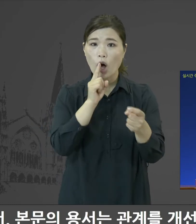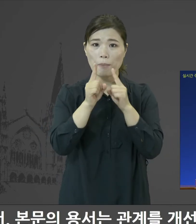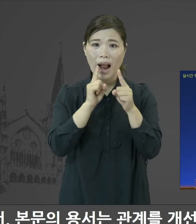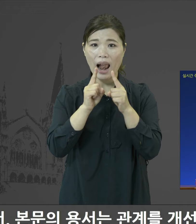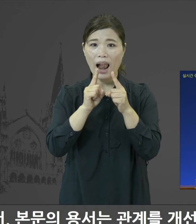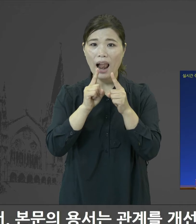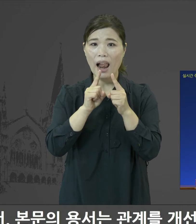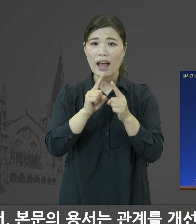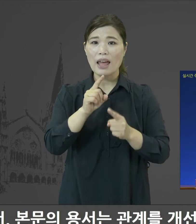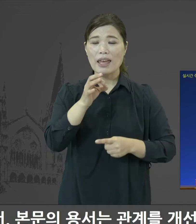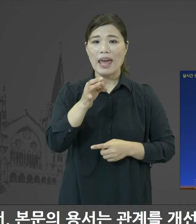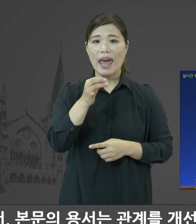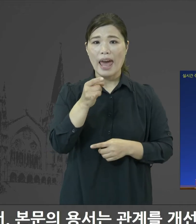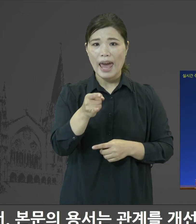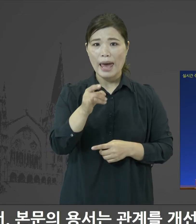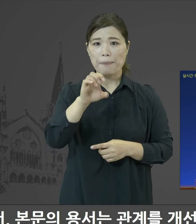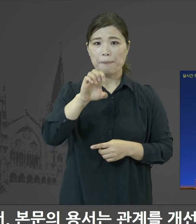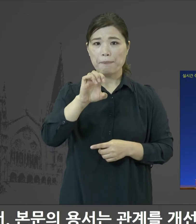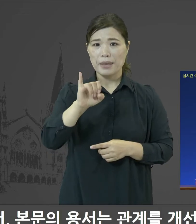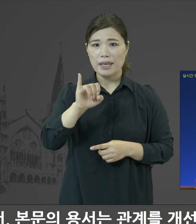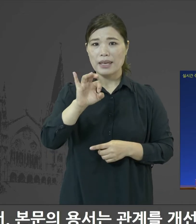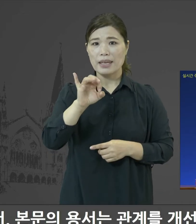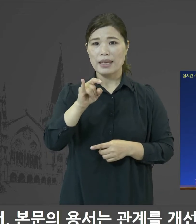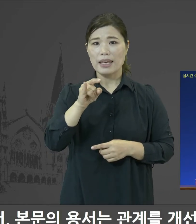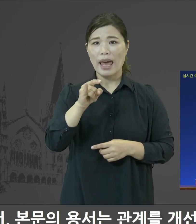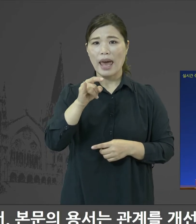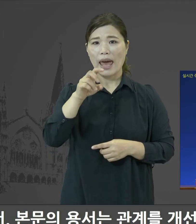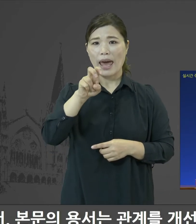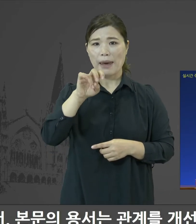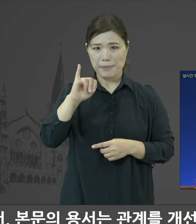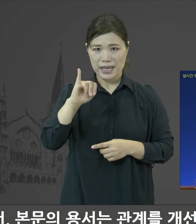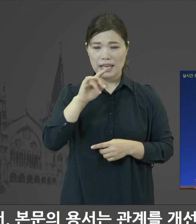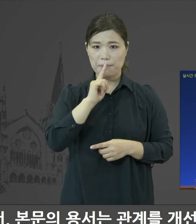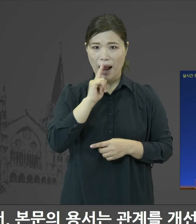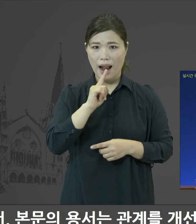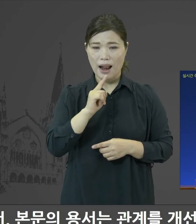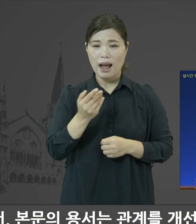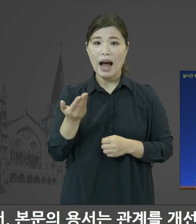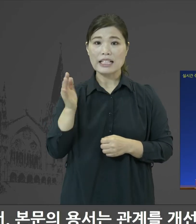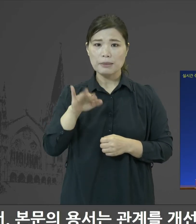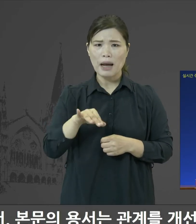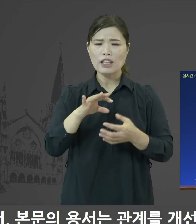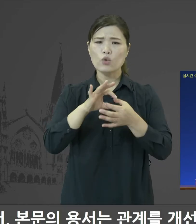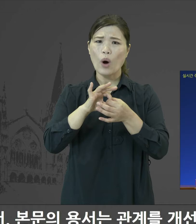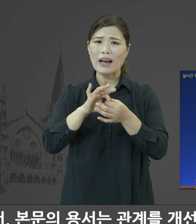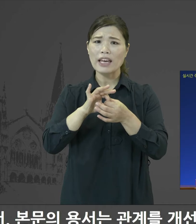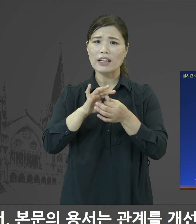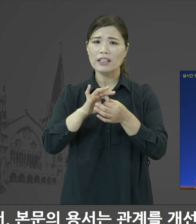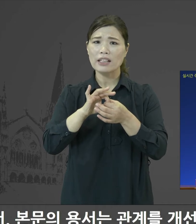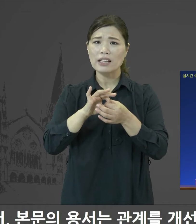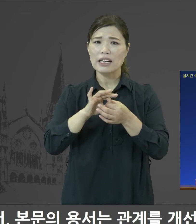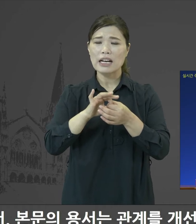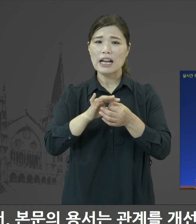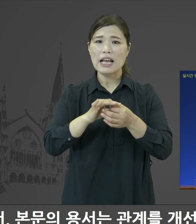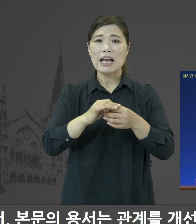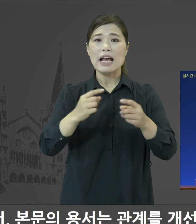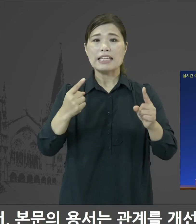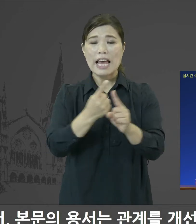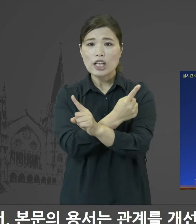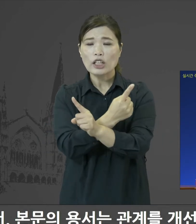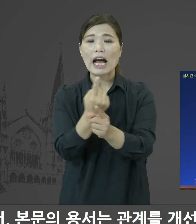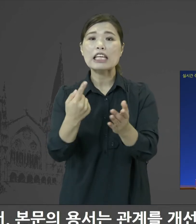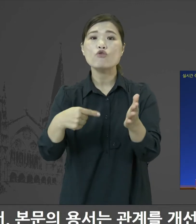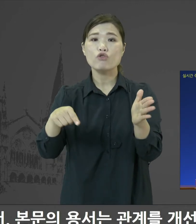동사는 FEM입니다. 근데 관계를 개선하기 위해서 너그럽게 대해주는 것, 그 사람을 받아주는